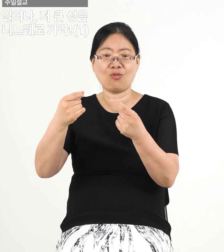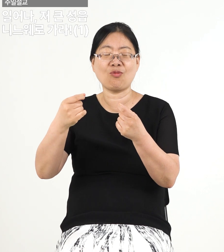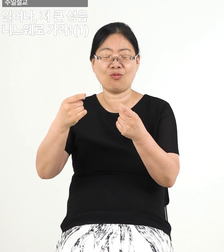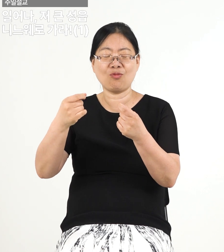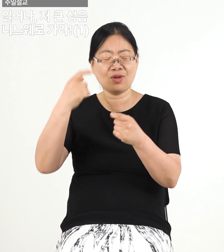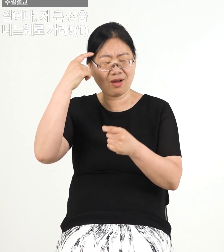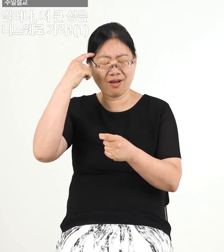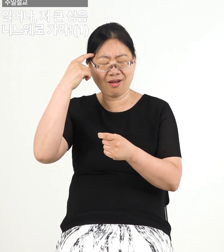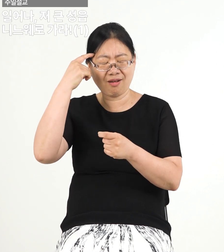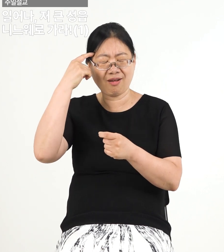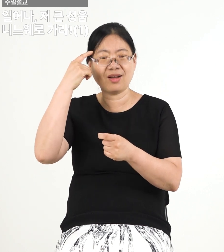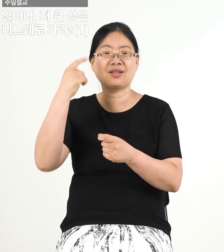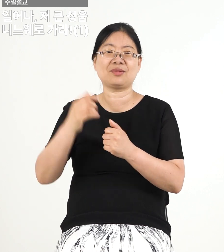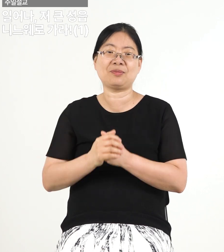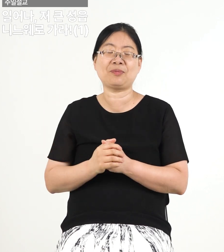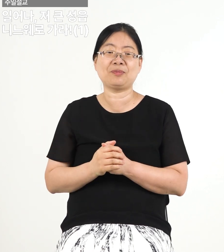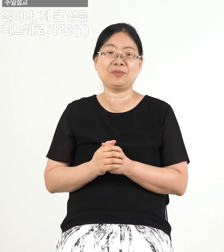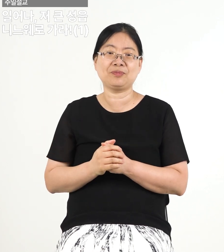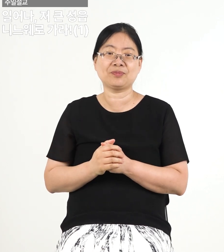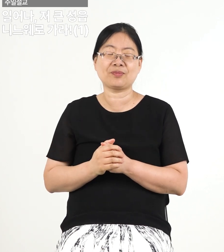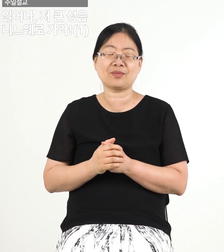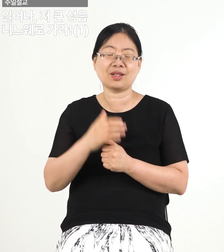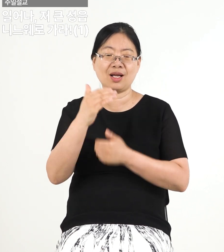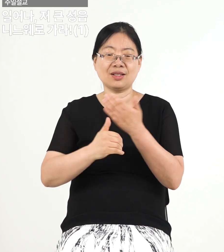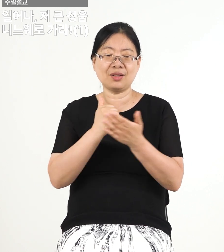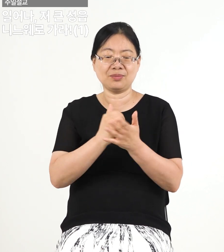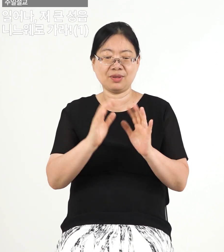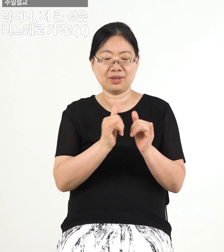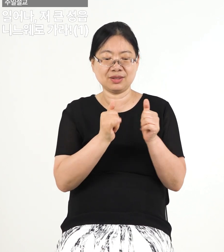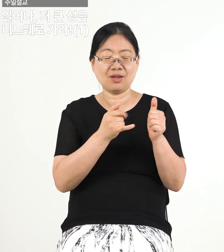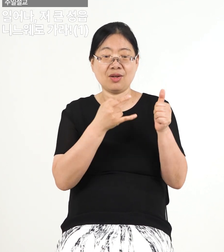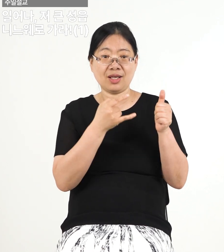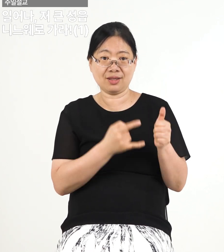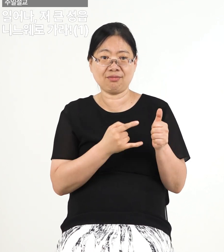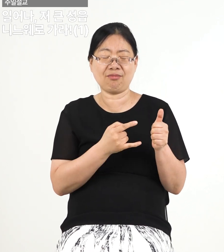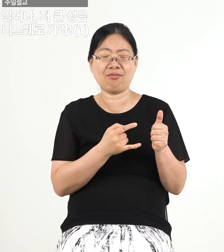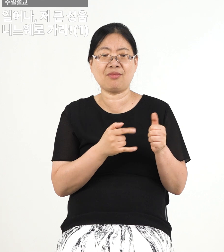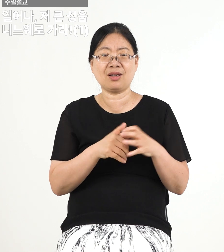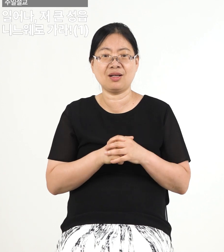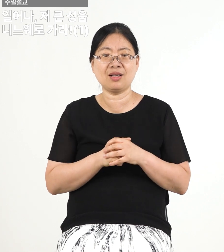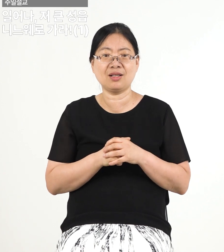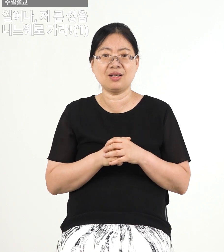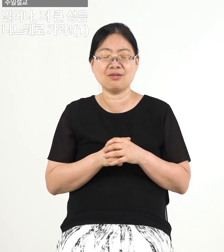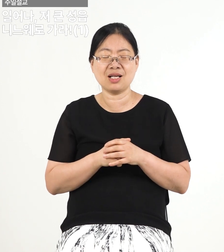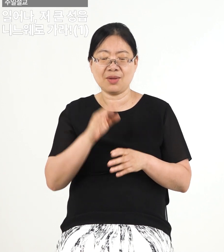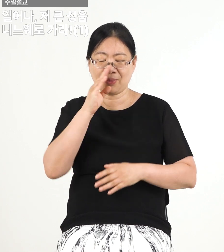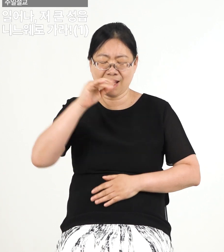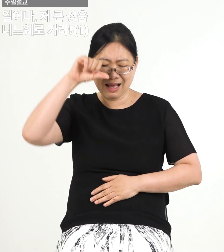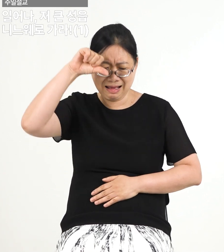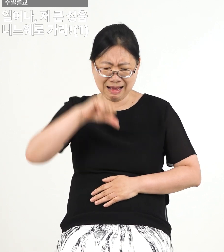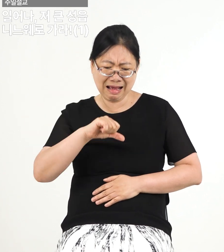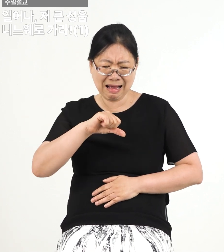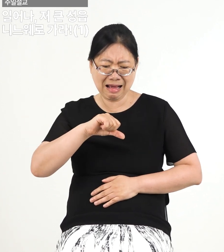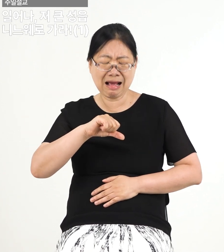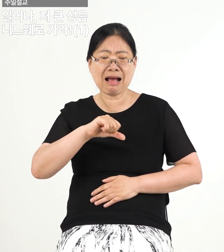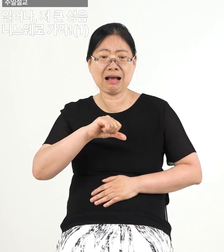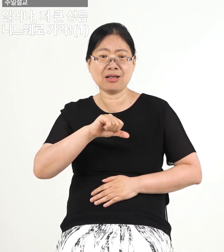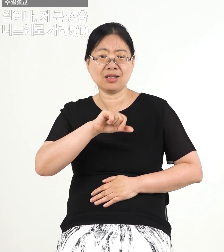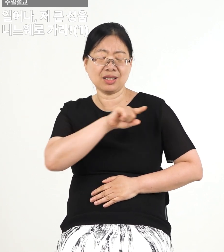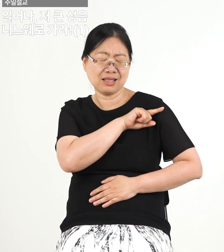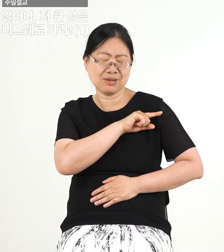맞죠? 그러니까 하나님의 백성들에게 저주와 재앙 중에